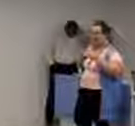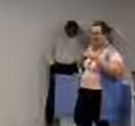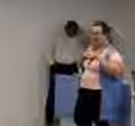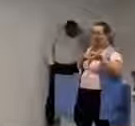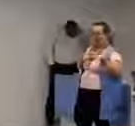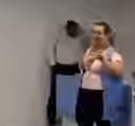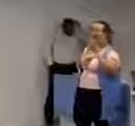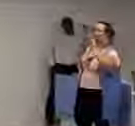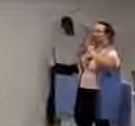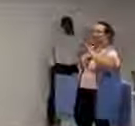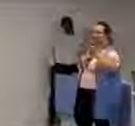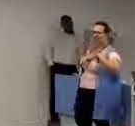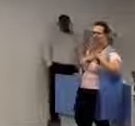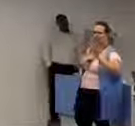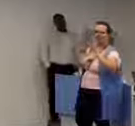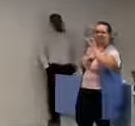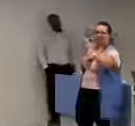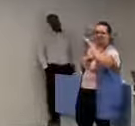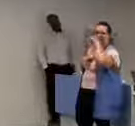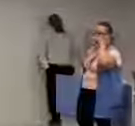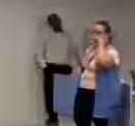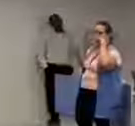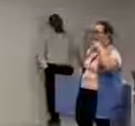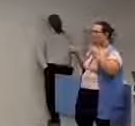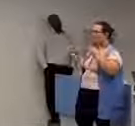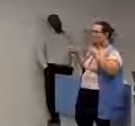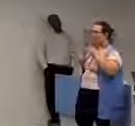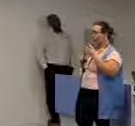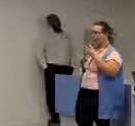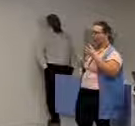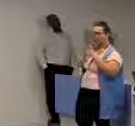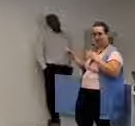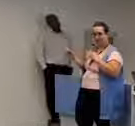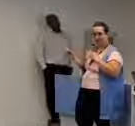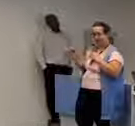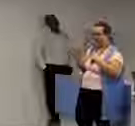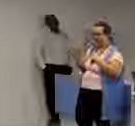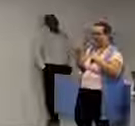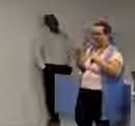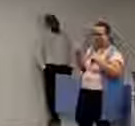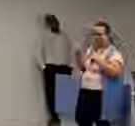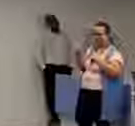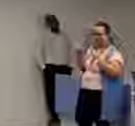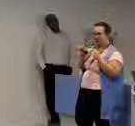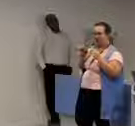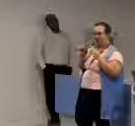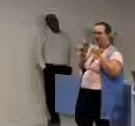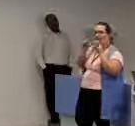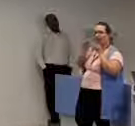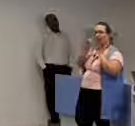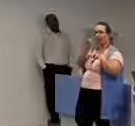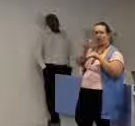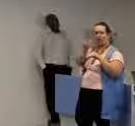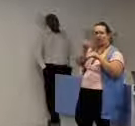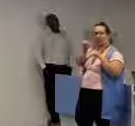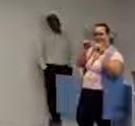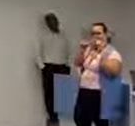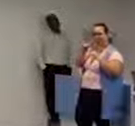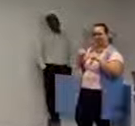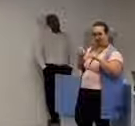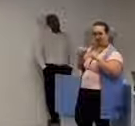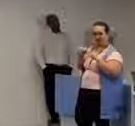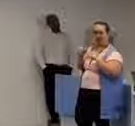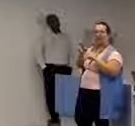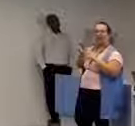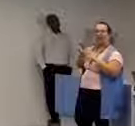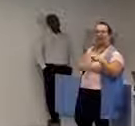revolução, disso, daquilo, e eu combino essas funções para ir lá e fazer o que eu preciso, que é um estampo, mas poderia ser uma máquina, poderia ser um